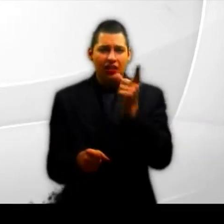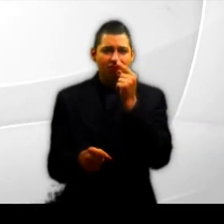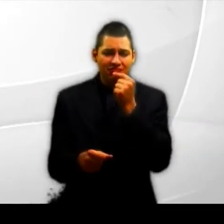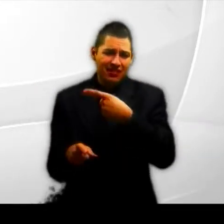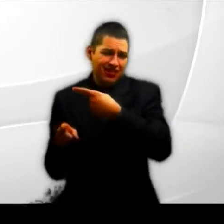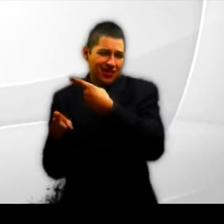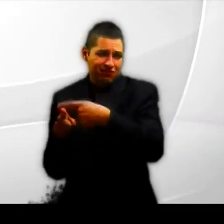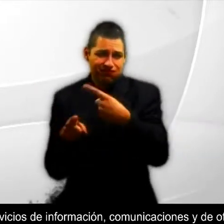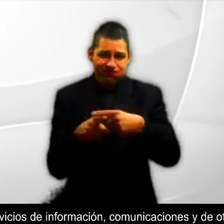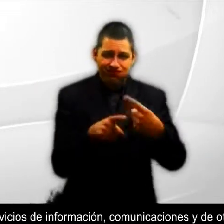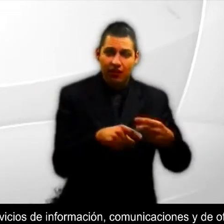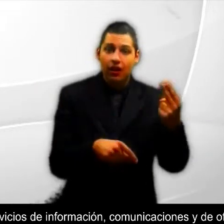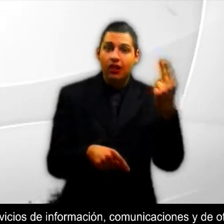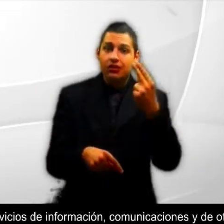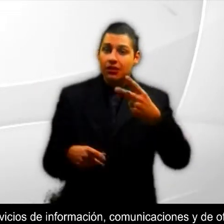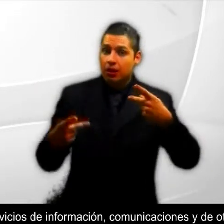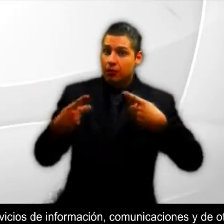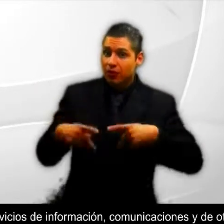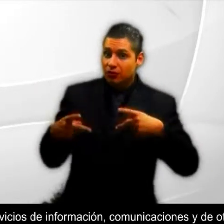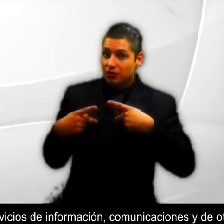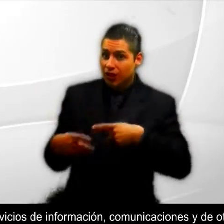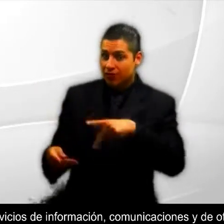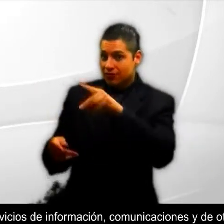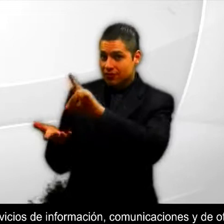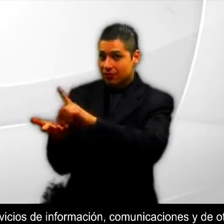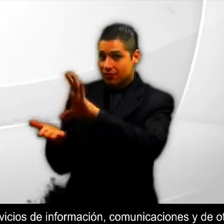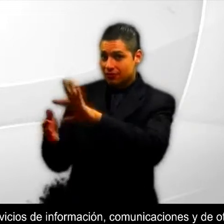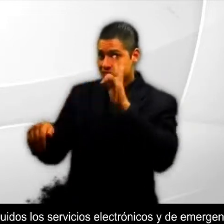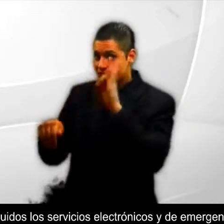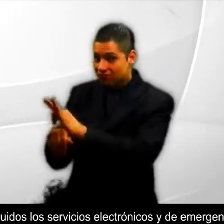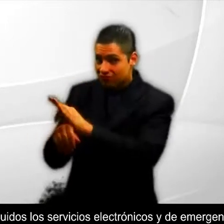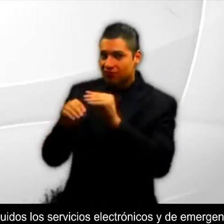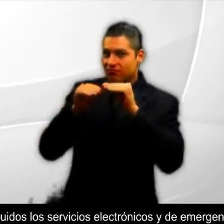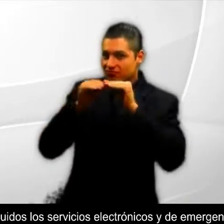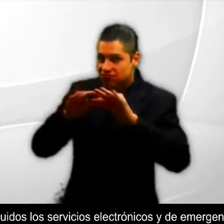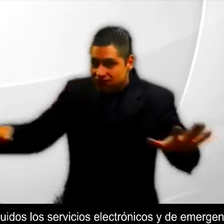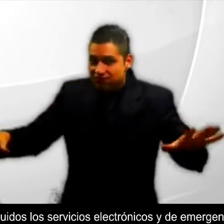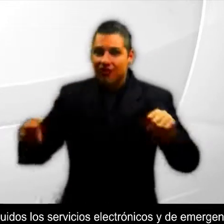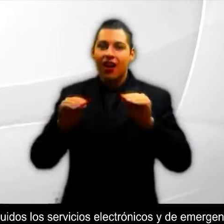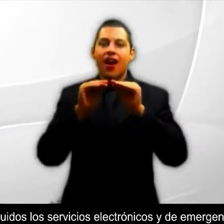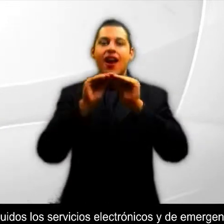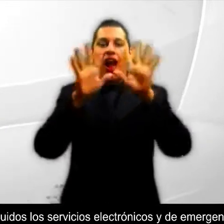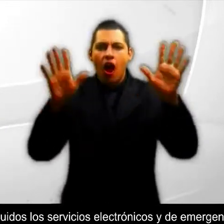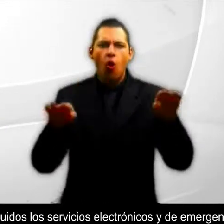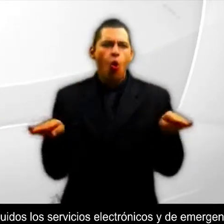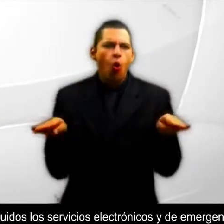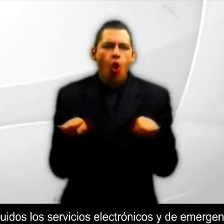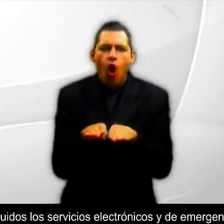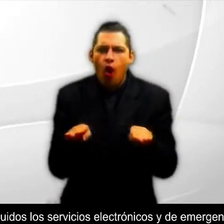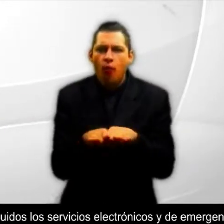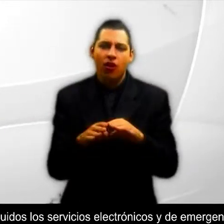B. Los servicios de información, comunicaciones y de otro tipo, incluidos los servicios electrónicos y de emergencias.